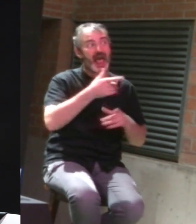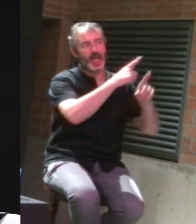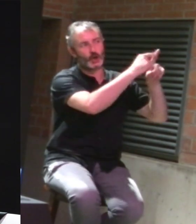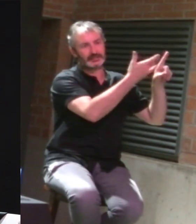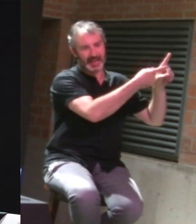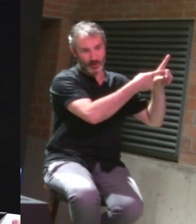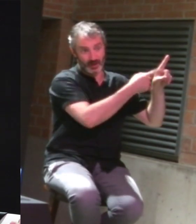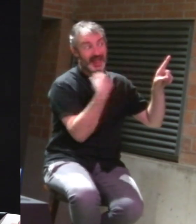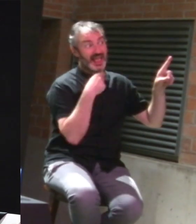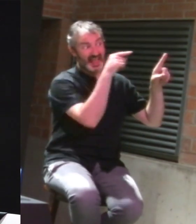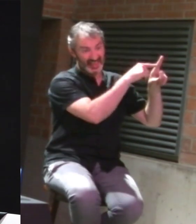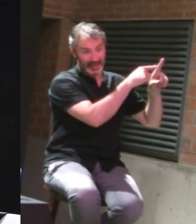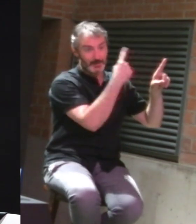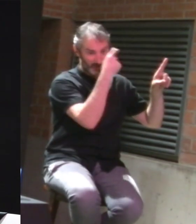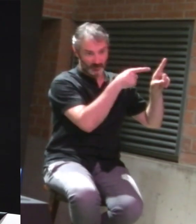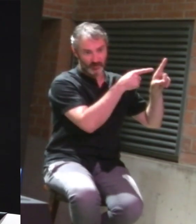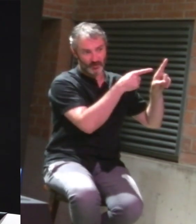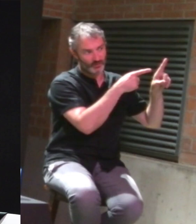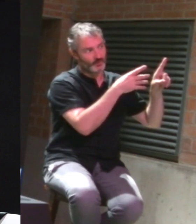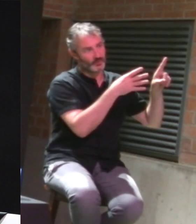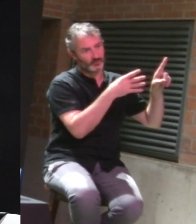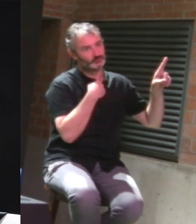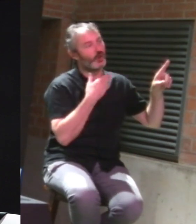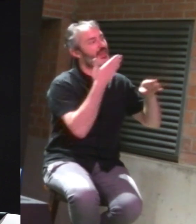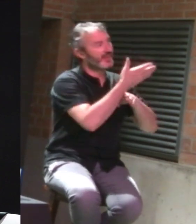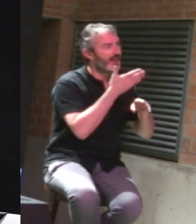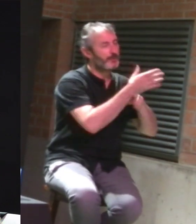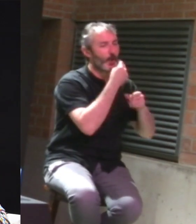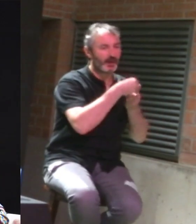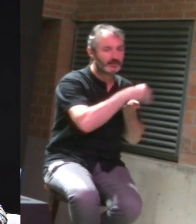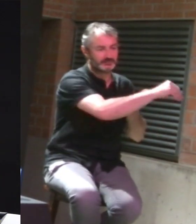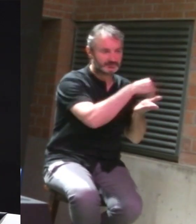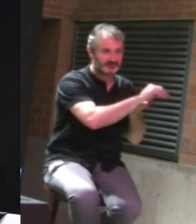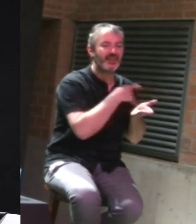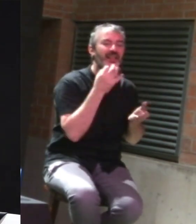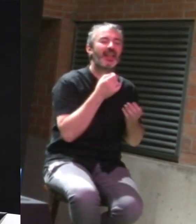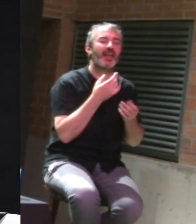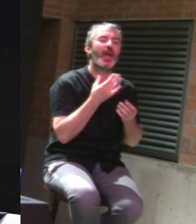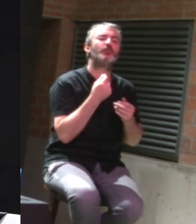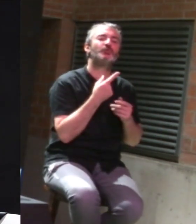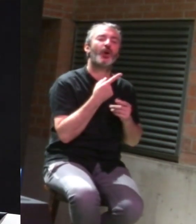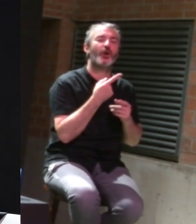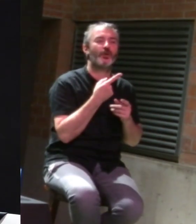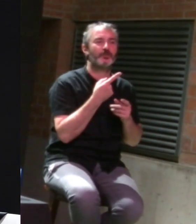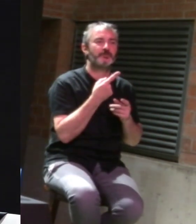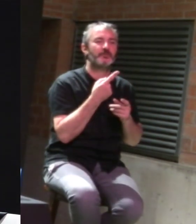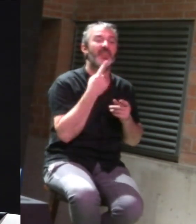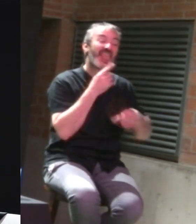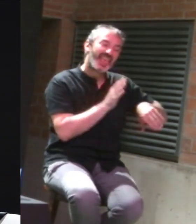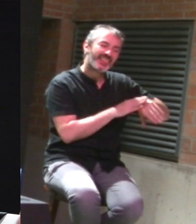7 o 8 anys allà, i li donaven de menjar. O sigui, això és important, veure com hi ha una complicitat entre la gent,